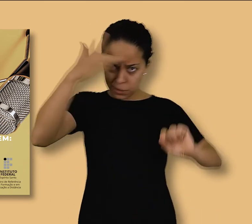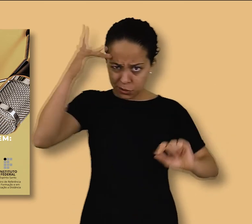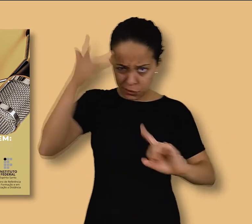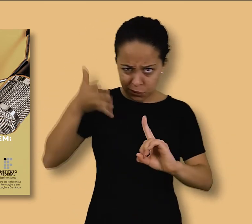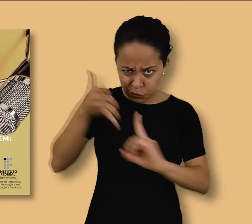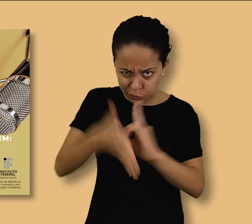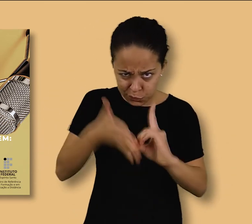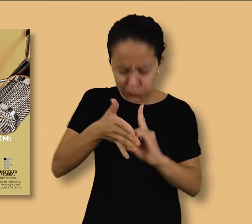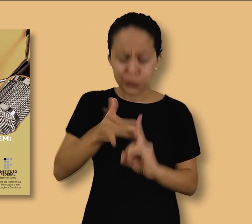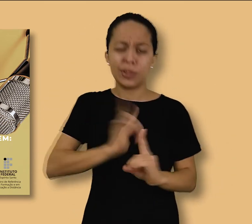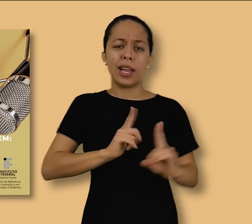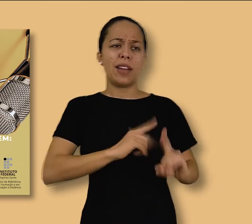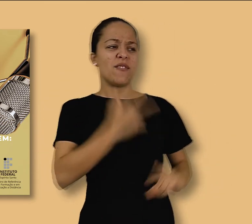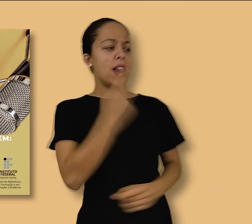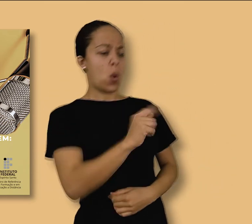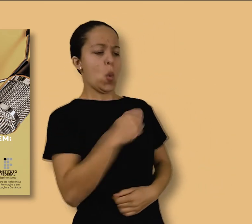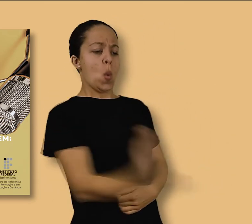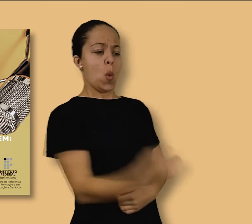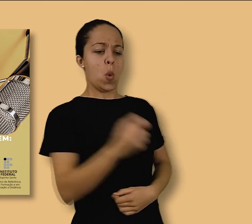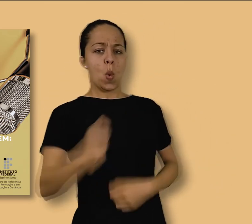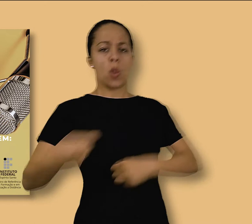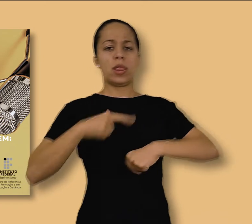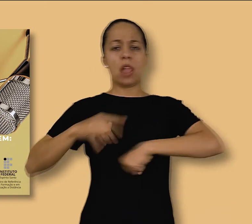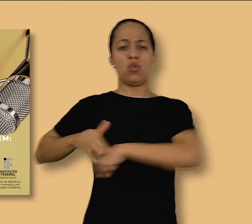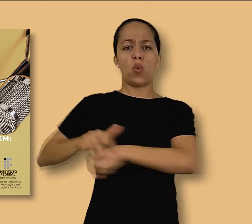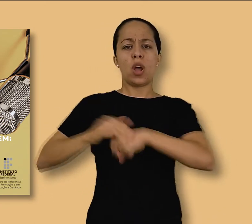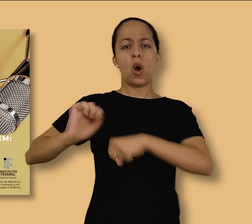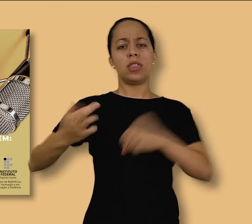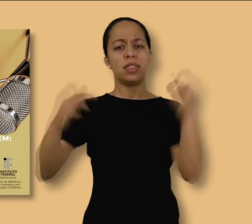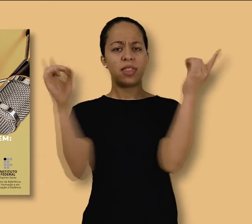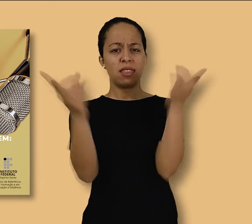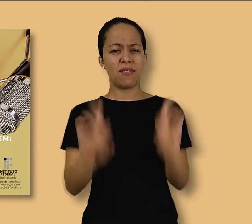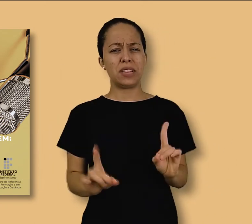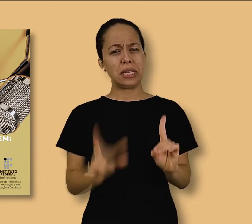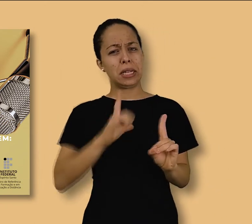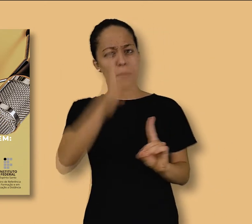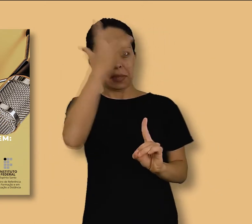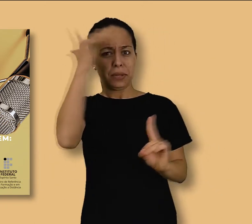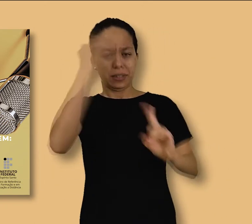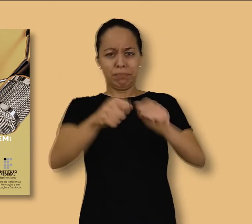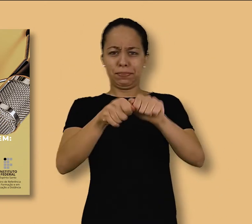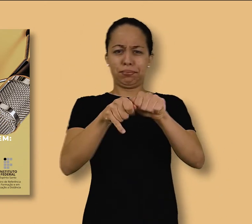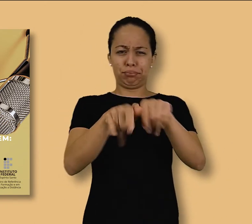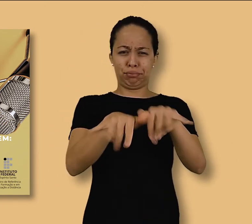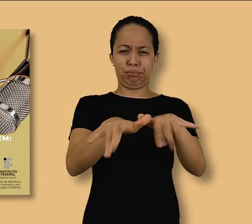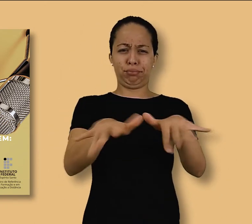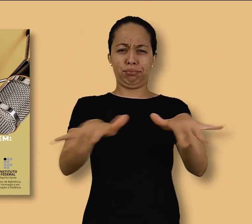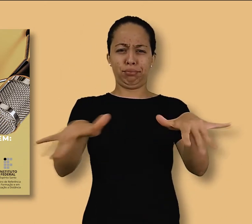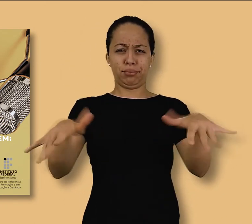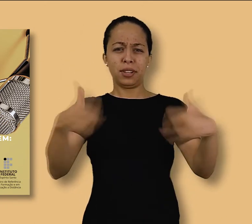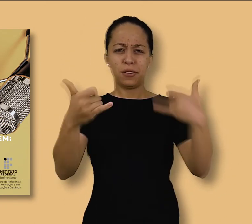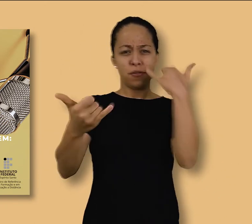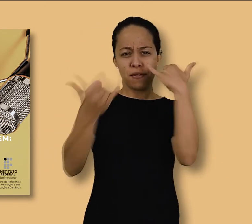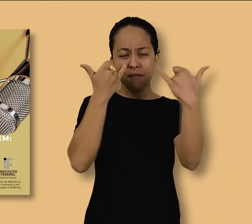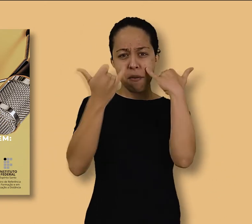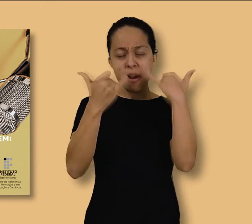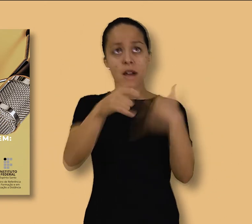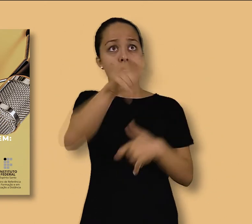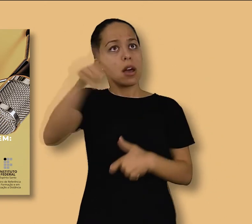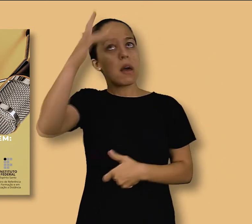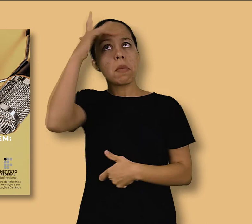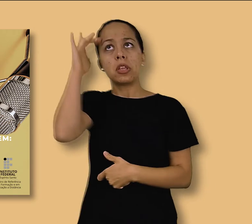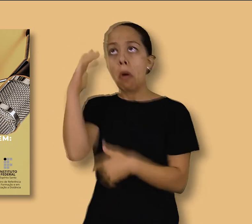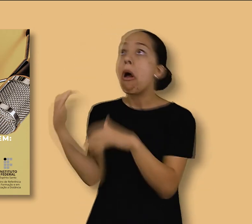sobre aprendizagem né muitos discursos que são muito disseminadas amplamente disseminadas e